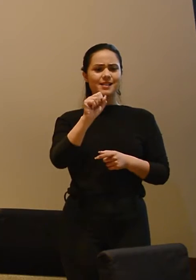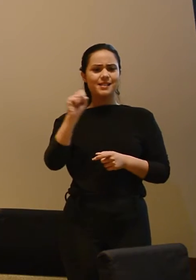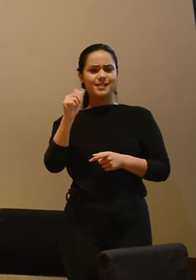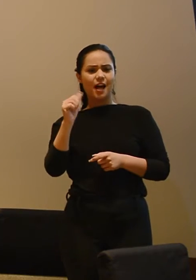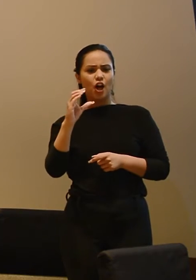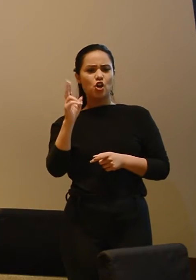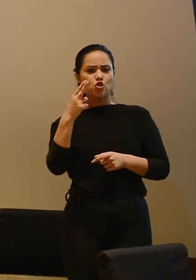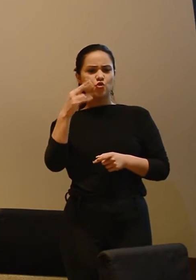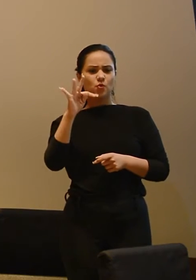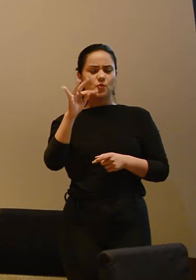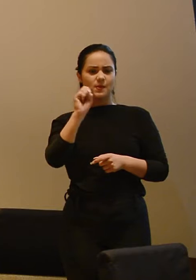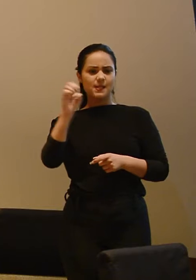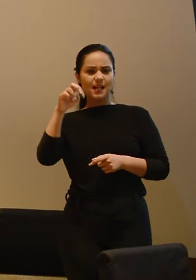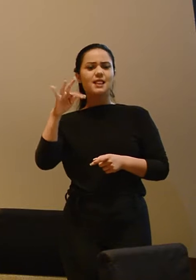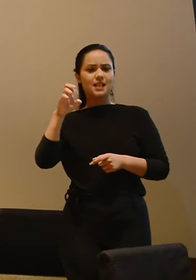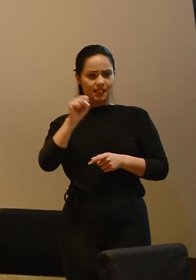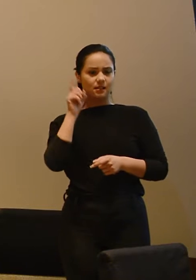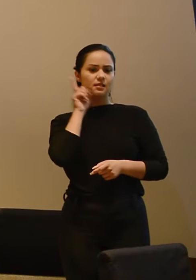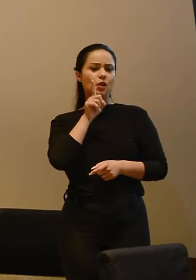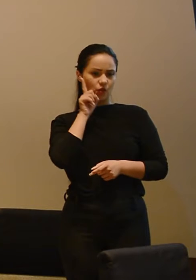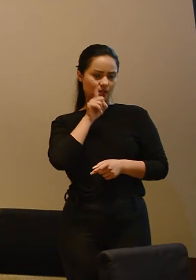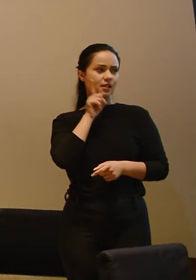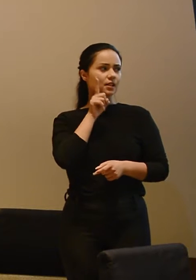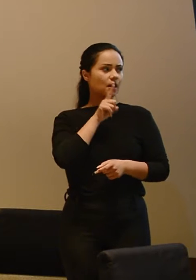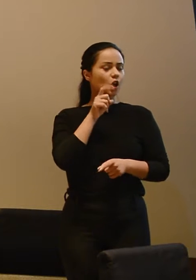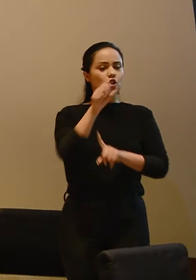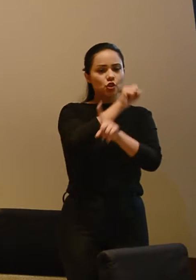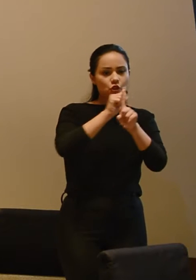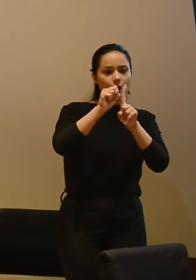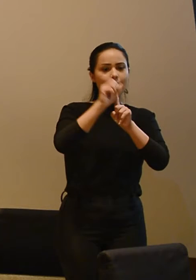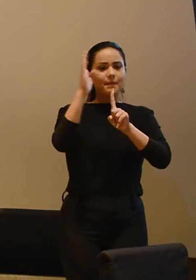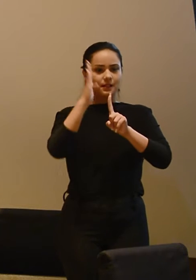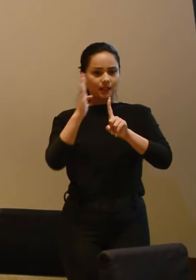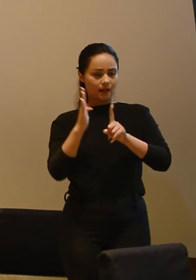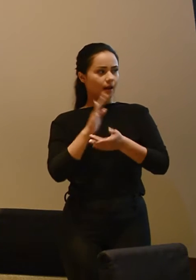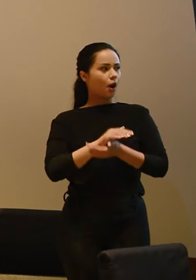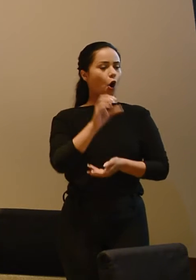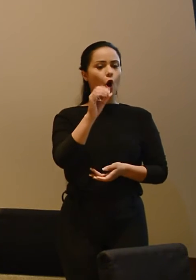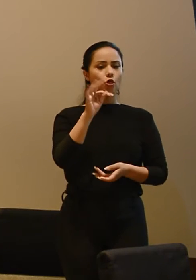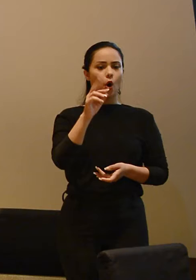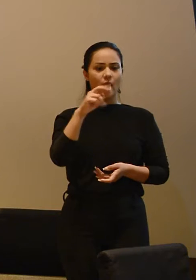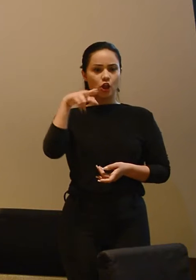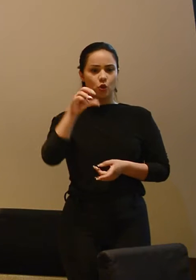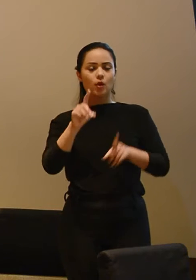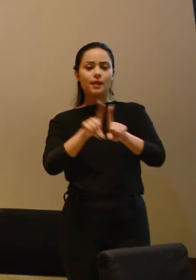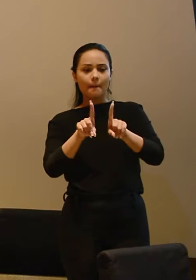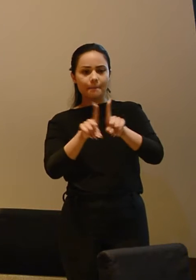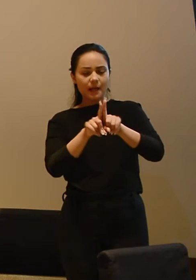Medical School, otorrinolaringologista titulada pela Sociedade Brasileira de Otorrinolaringologia e Cirurgia